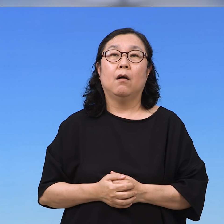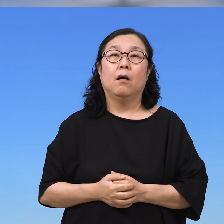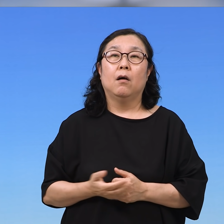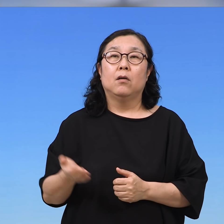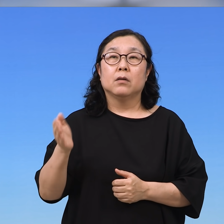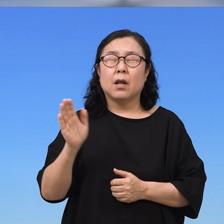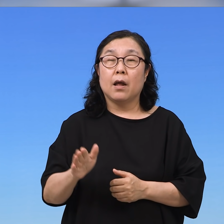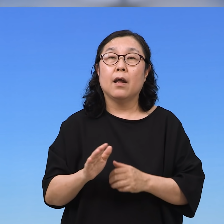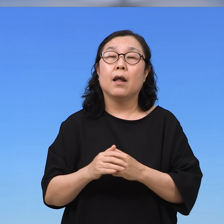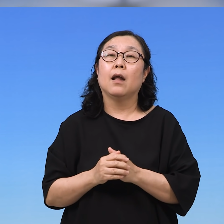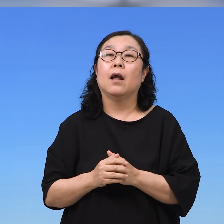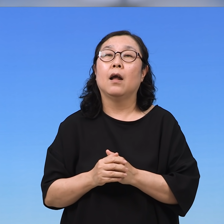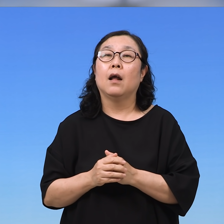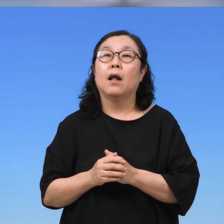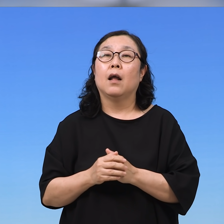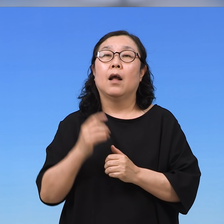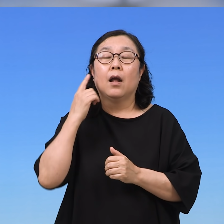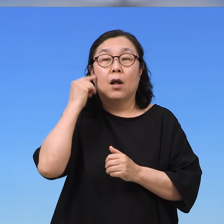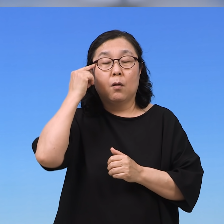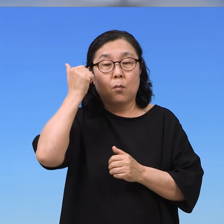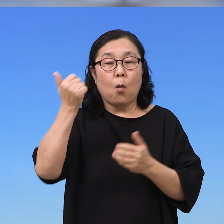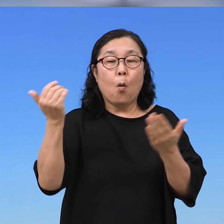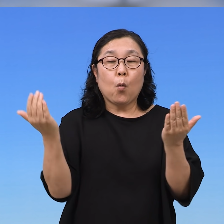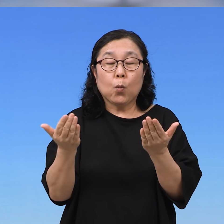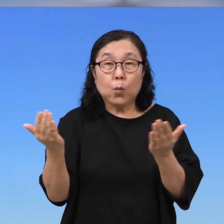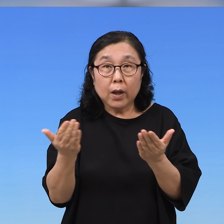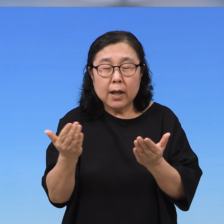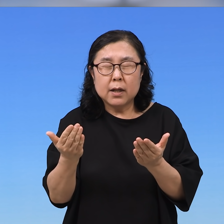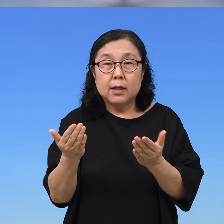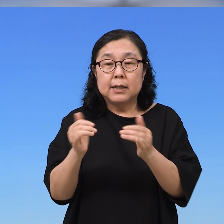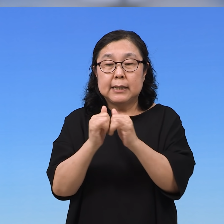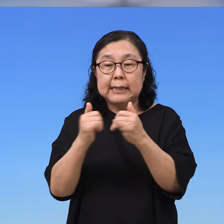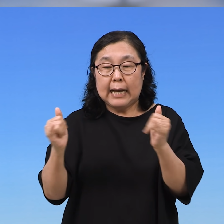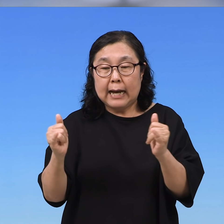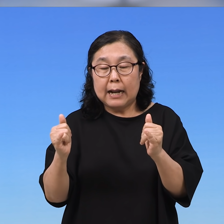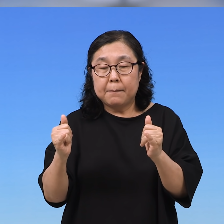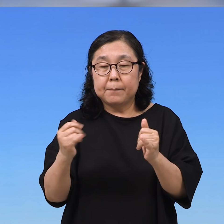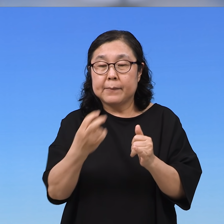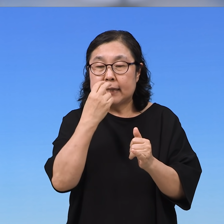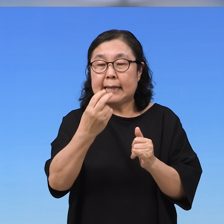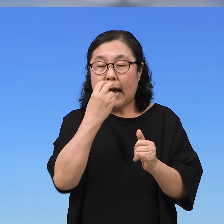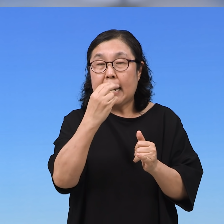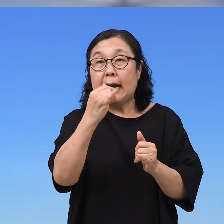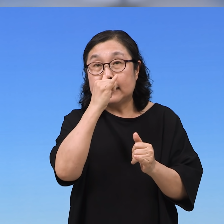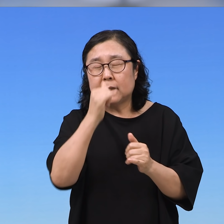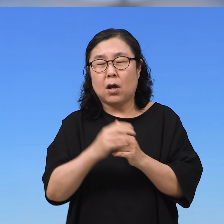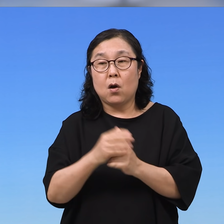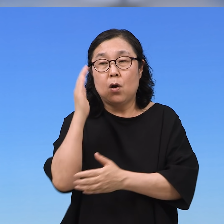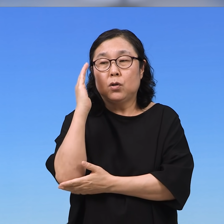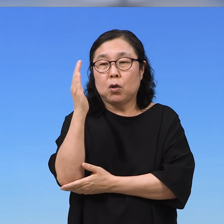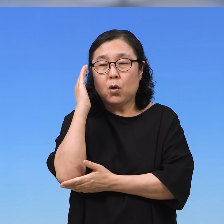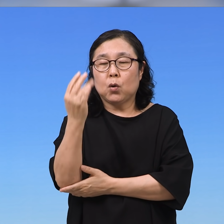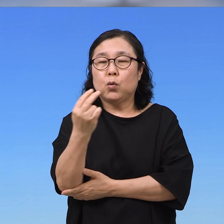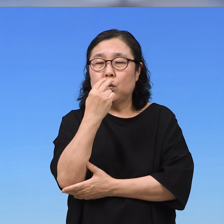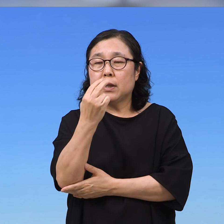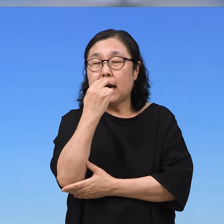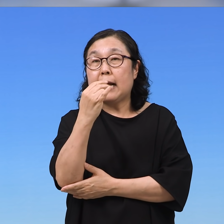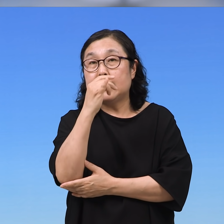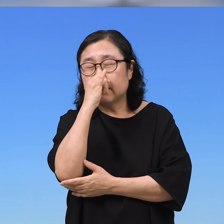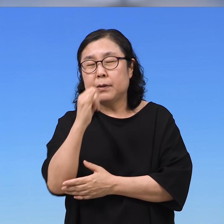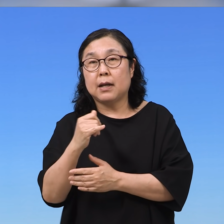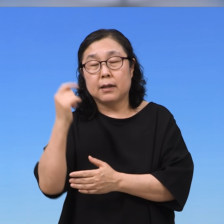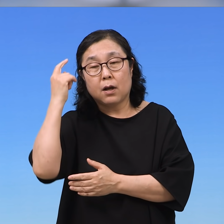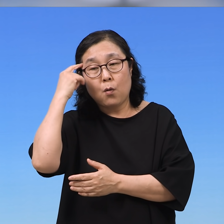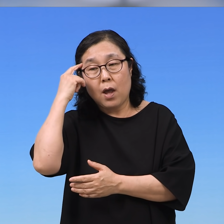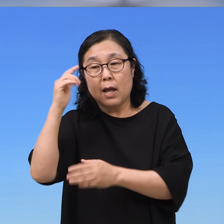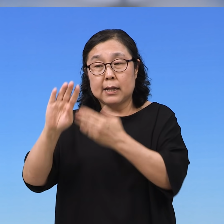생기니까요. 근데 여러분, 목회가 생물이거든요. 사람을 상대하니까 똑같습니다. 설교가 생물이에요. 제가